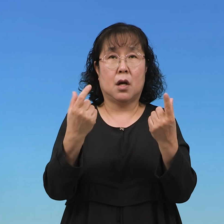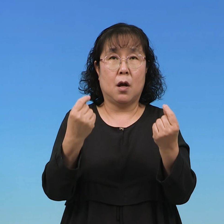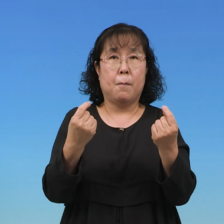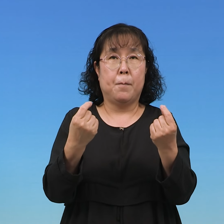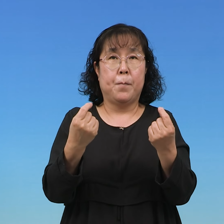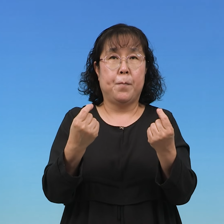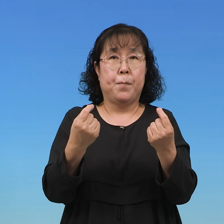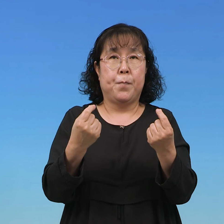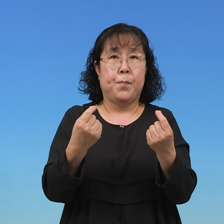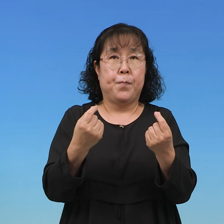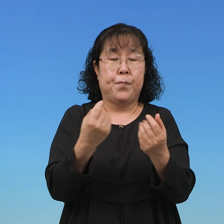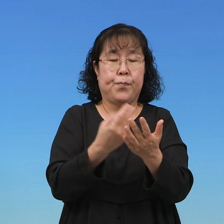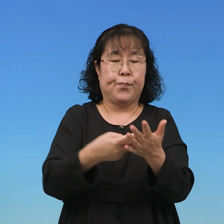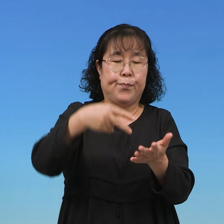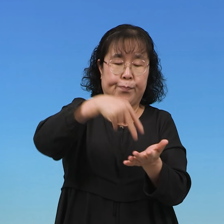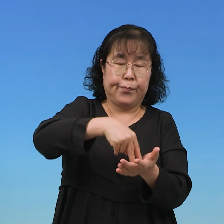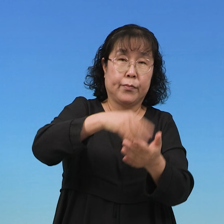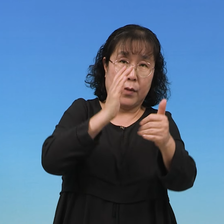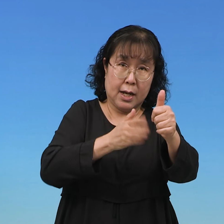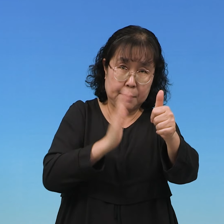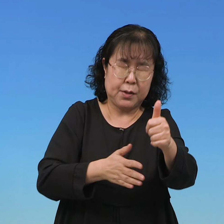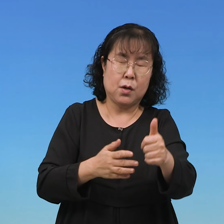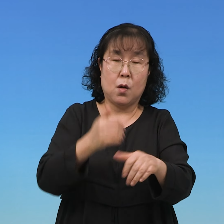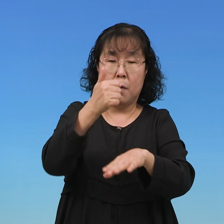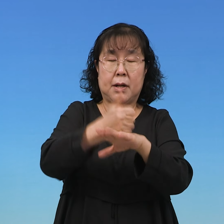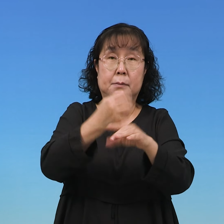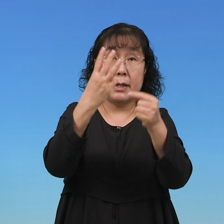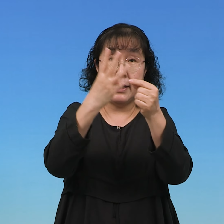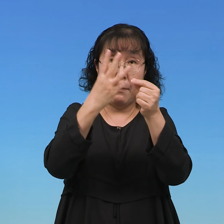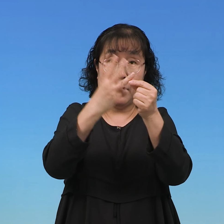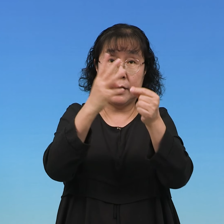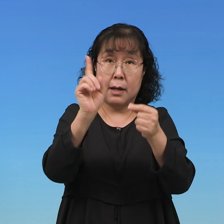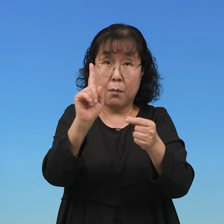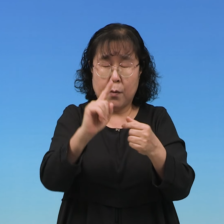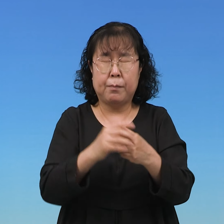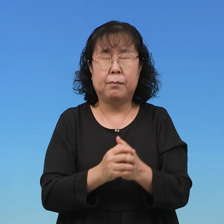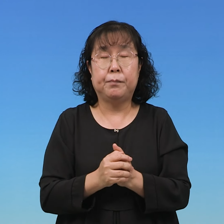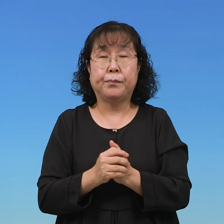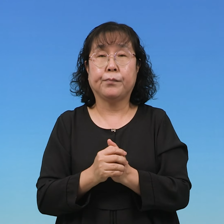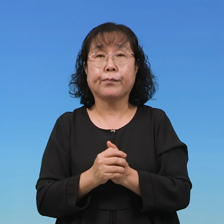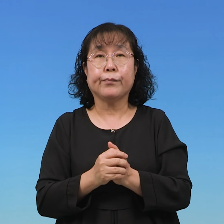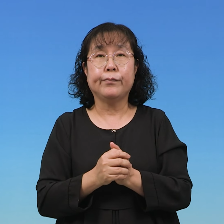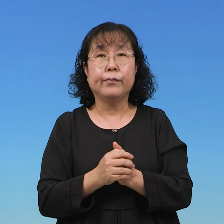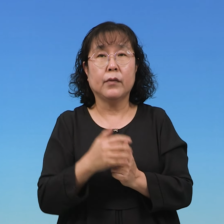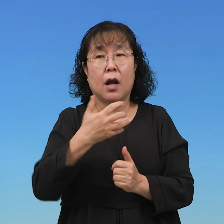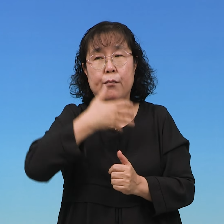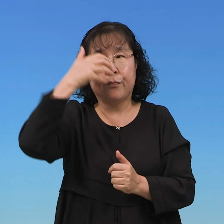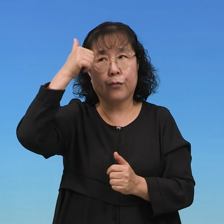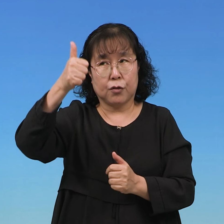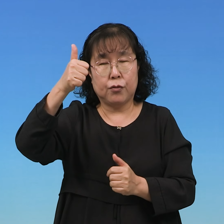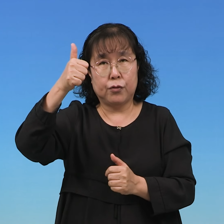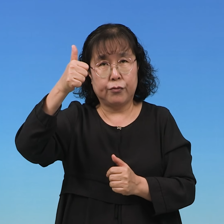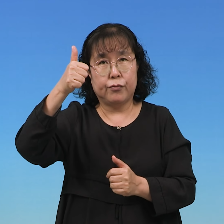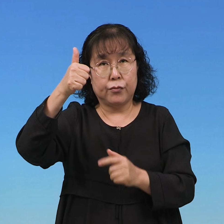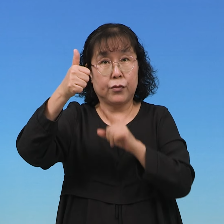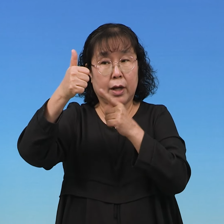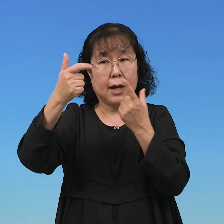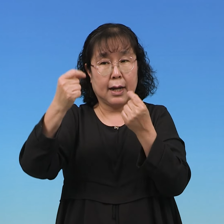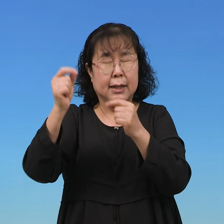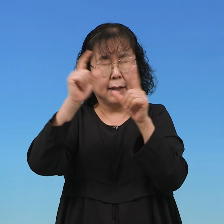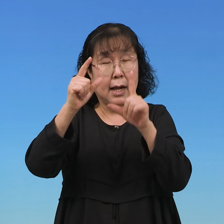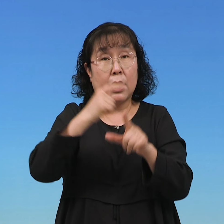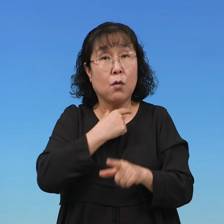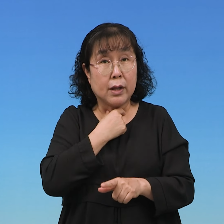일어나는 겁니다. 과거를 흘려보내기. 마지막 세 번째로요, 우리가 요셉과 같은 꿈꾸는 자의 삶을 살기